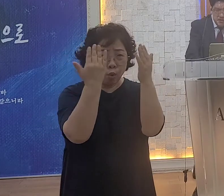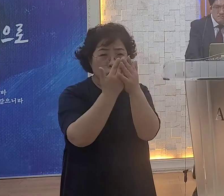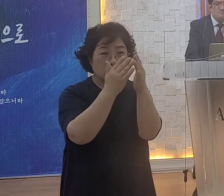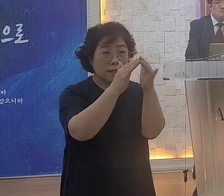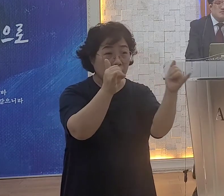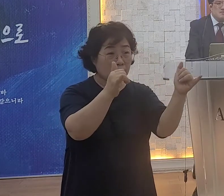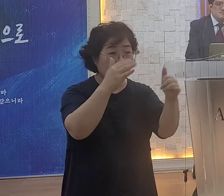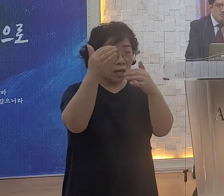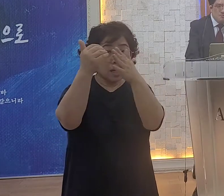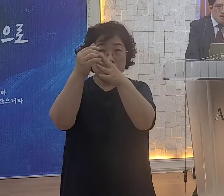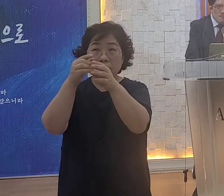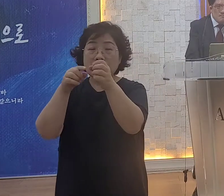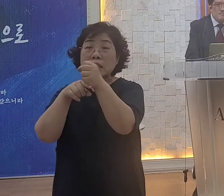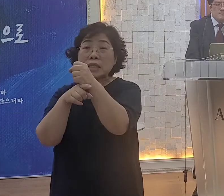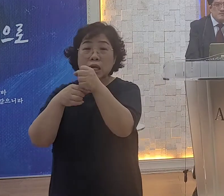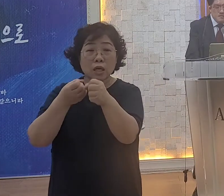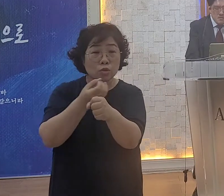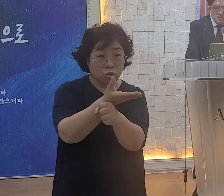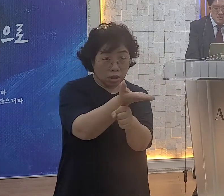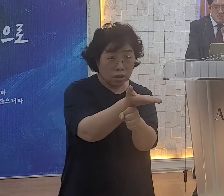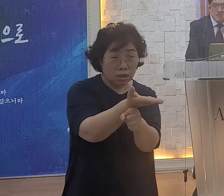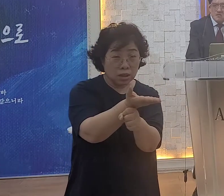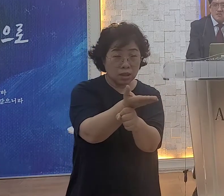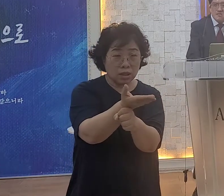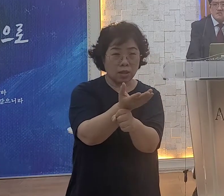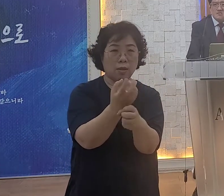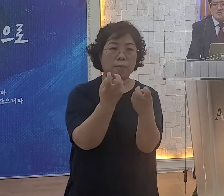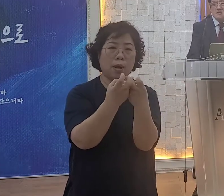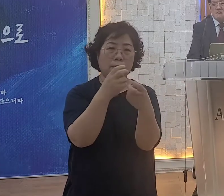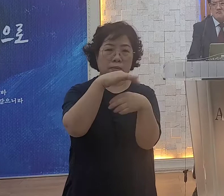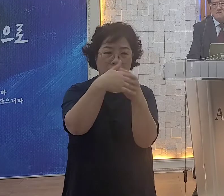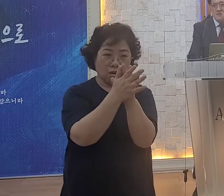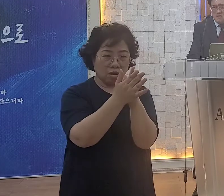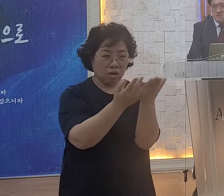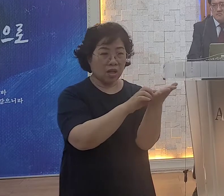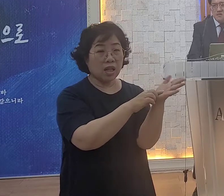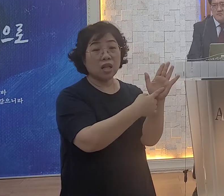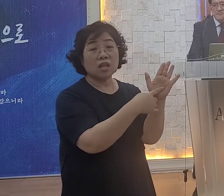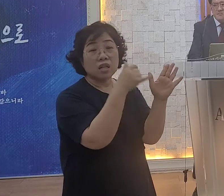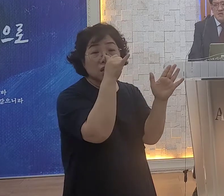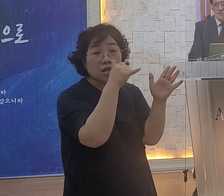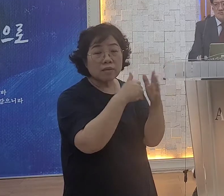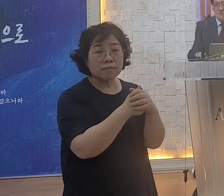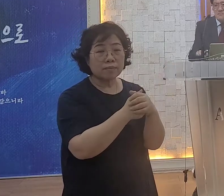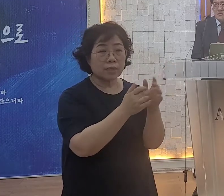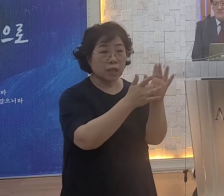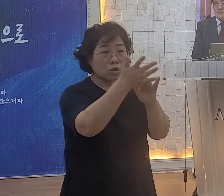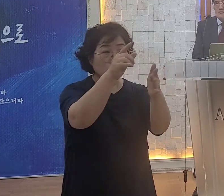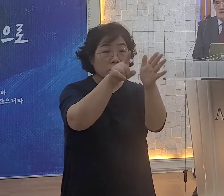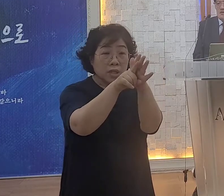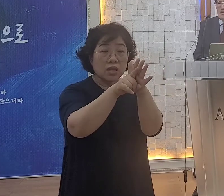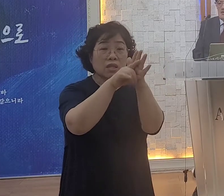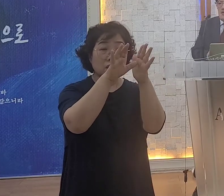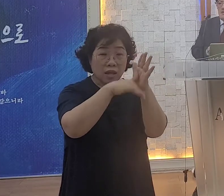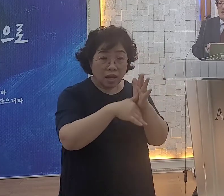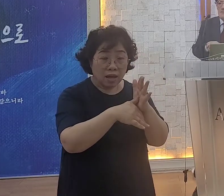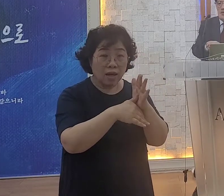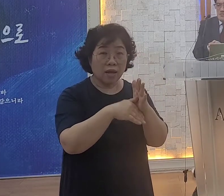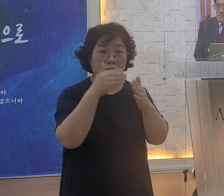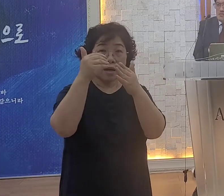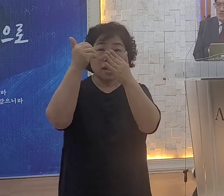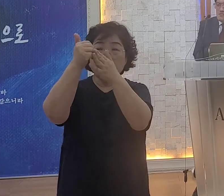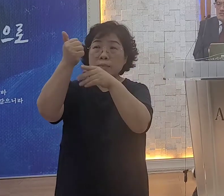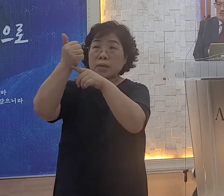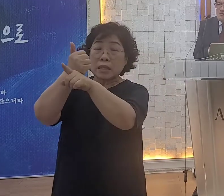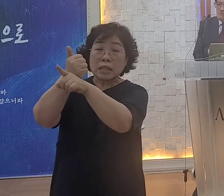하나님의 의가 주어지는 놀라운 방법을 이 성경은 제시하고 있습니다. 예수를 믿으면